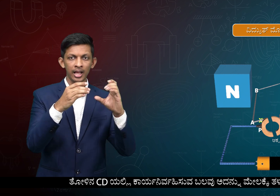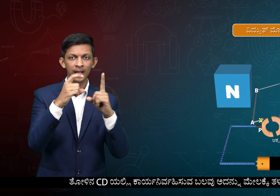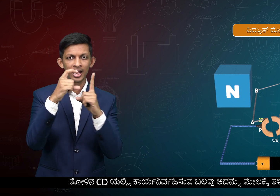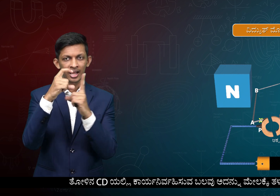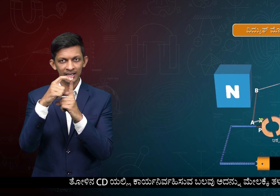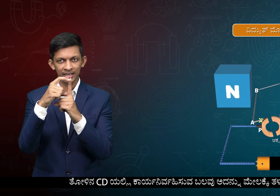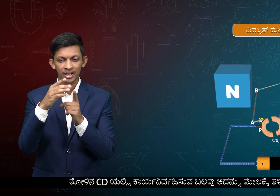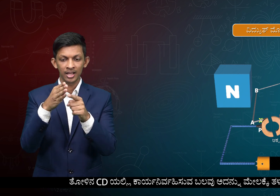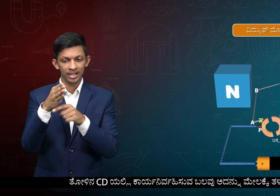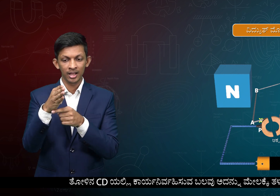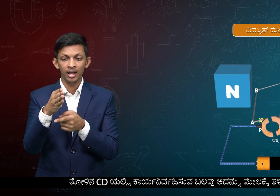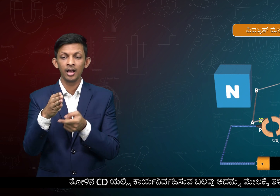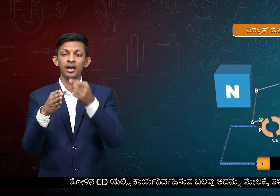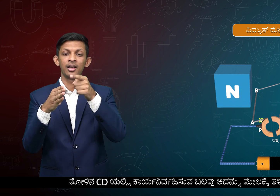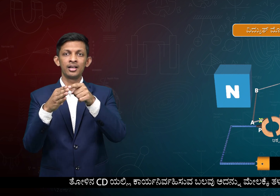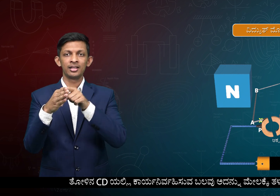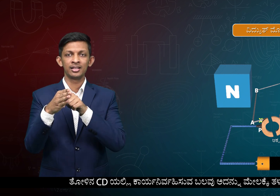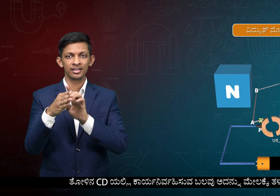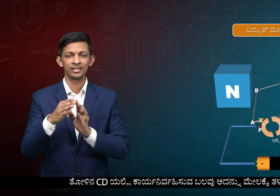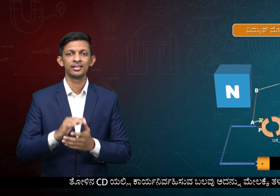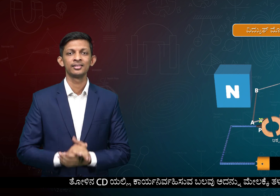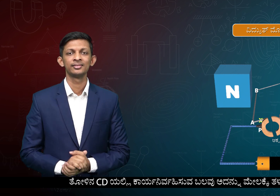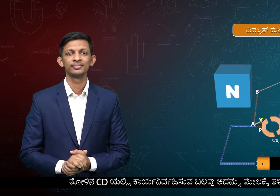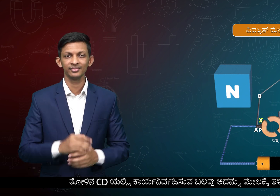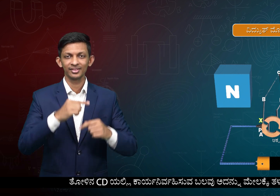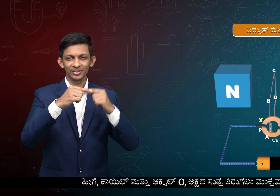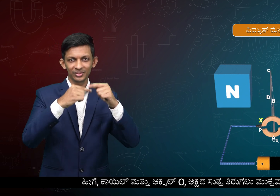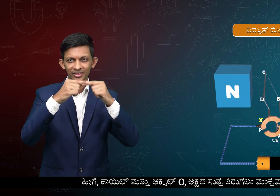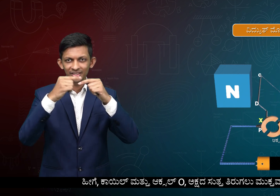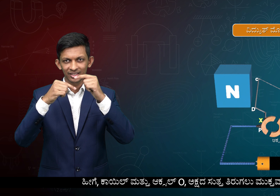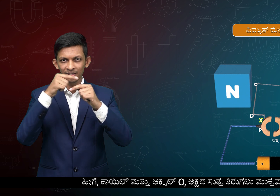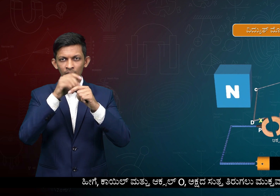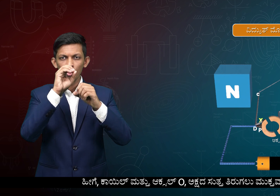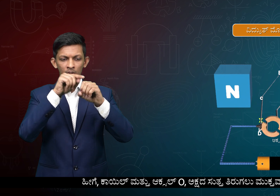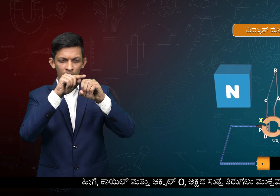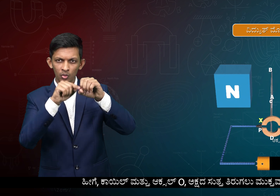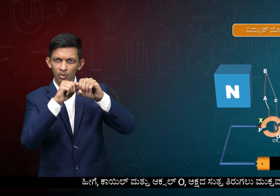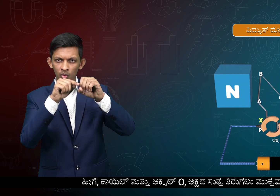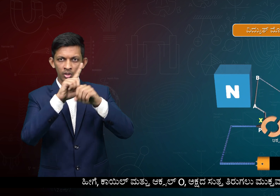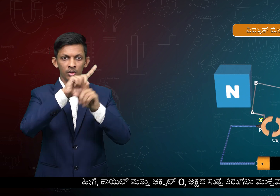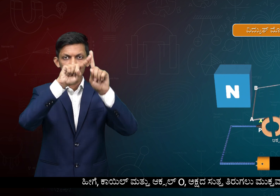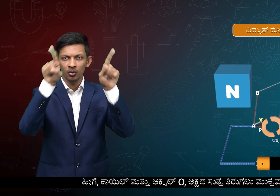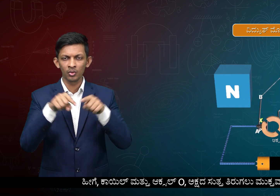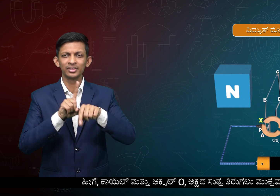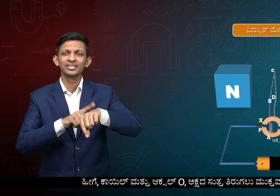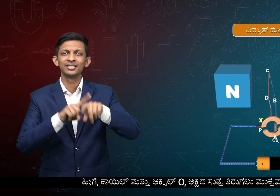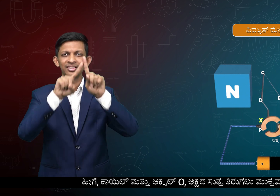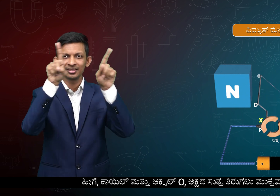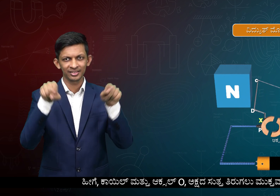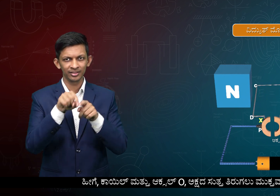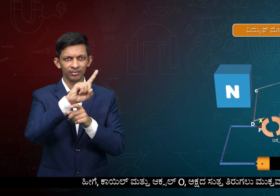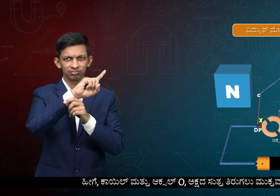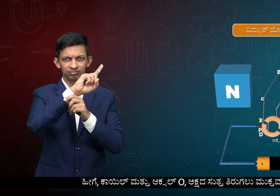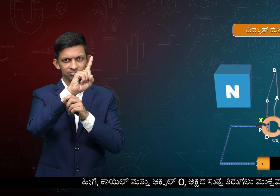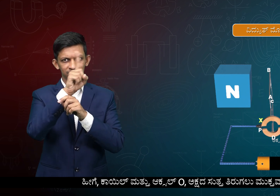ಸಿಡಿಯಲ್ಲಿ ಕಾರ್ಯನಿರ್ವಹಿಸುವ ಬಲವು ಅದನ್ನು ಮೇಲಕ್ಕೆ ತಳ್ಳುತ್ತದೆ. ಹೀಗೆ ಕಾಯಿಲ್ ಮತ್ತು ಆಕ್ಸೆಲ್ O